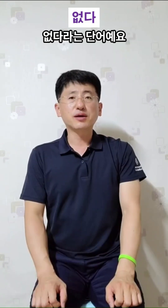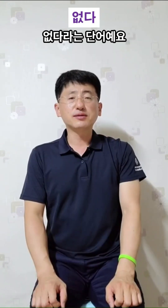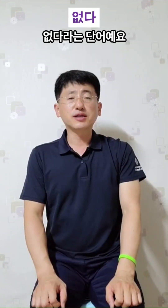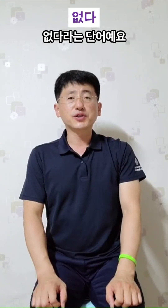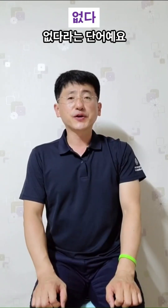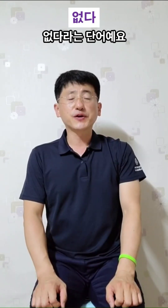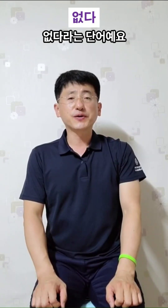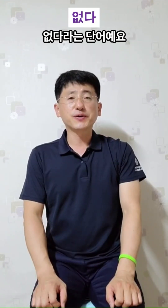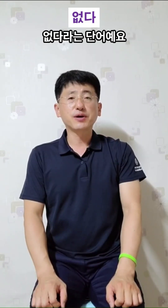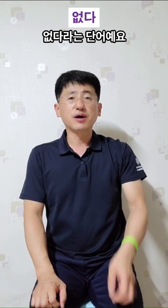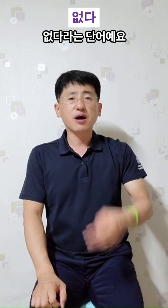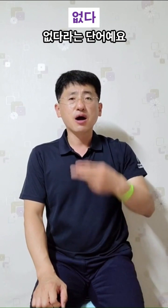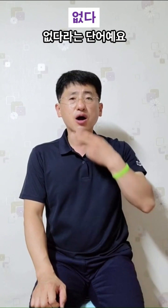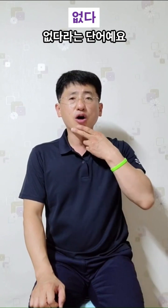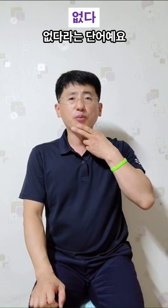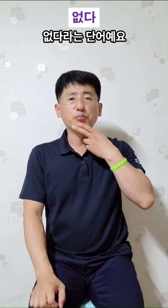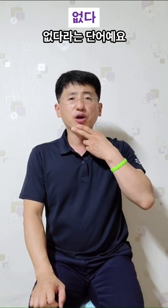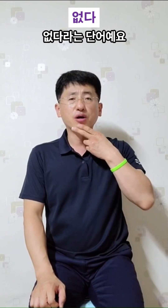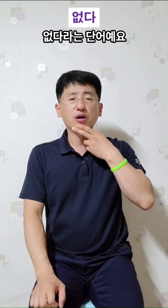없다라는 단어예요.